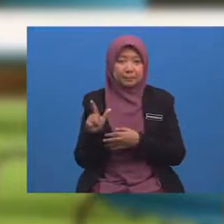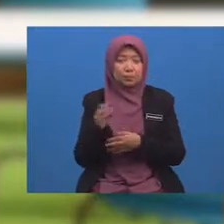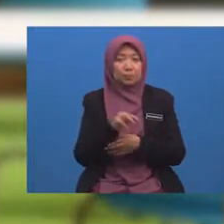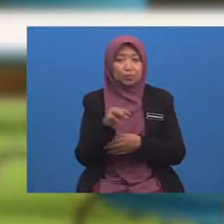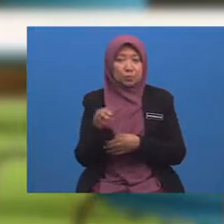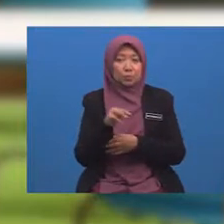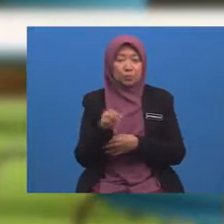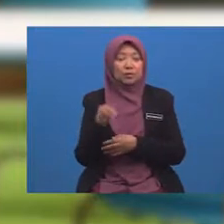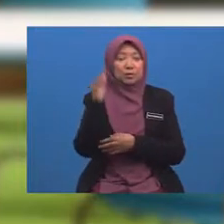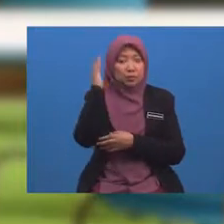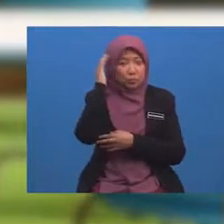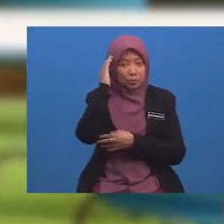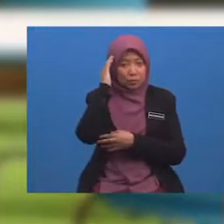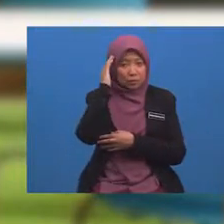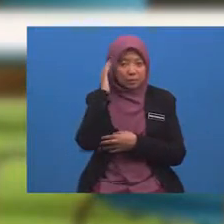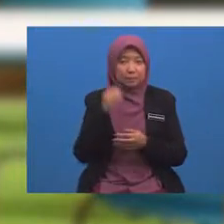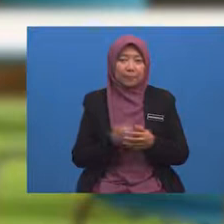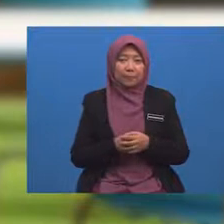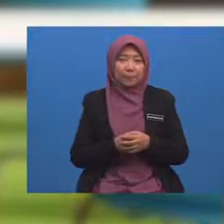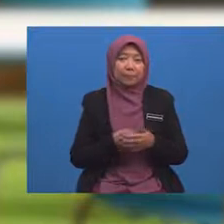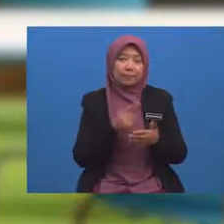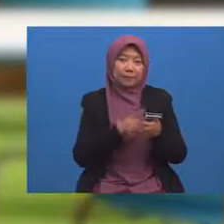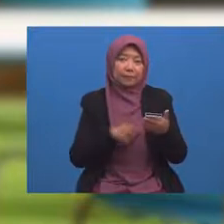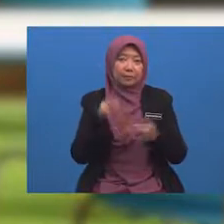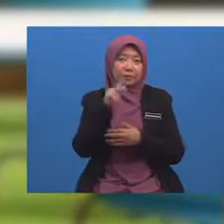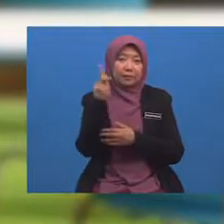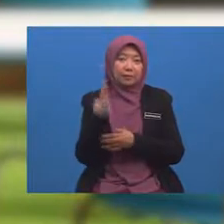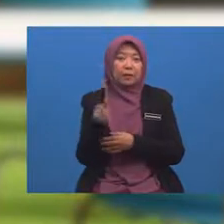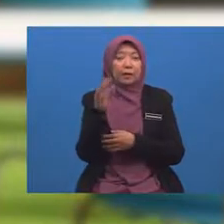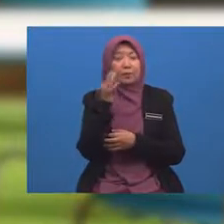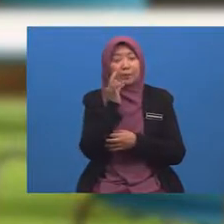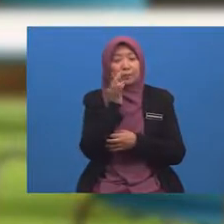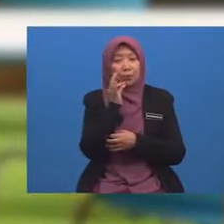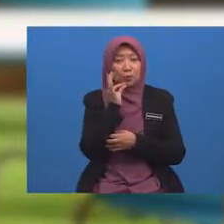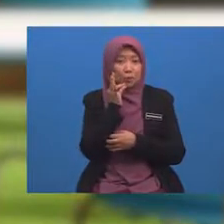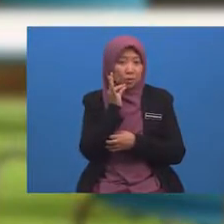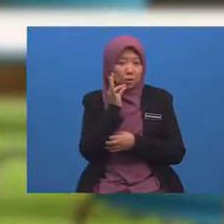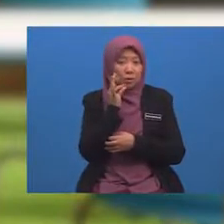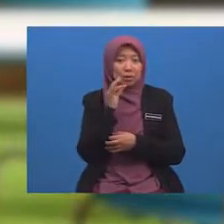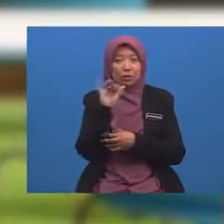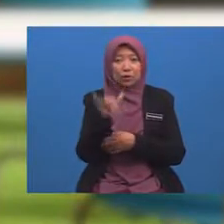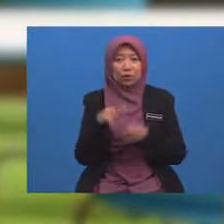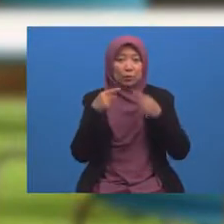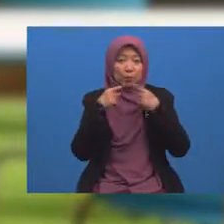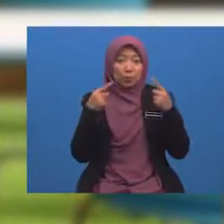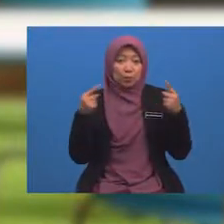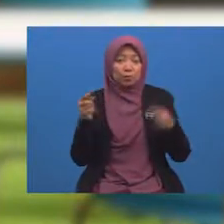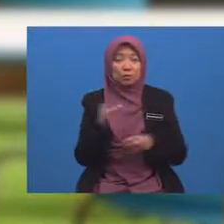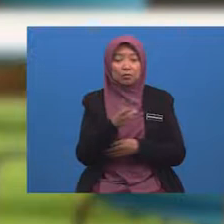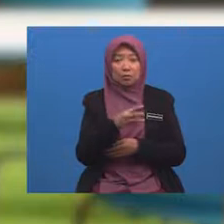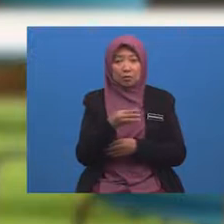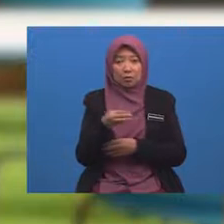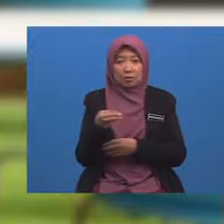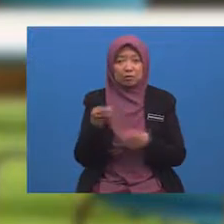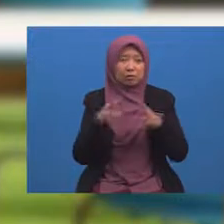Murid-murid tahu tak apakah buah yang paling popular dan amat disukai